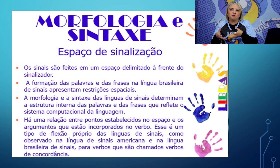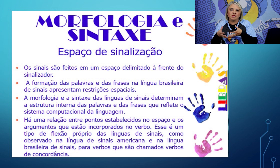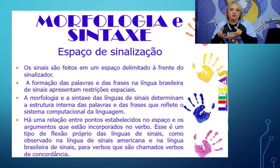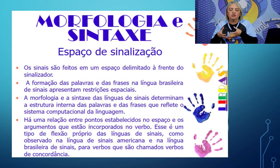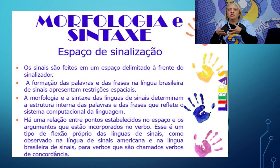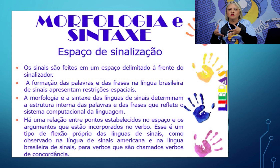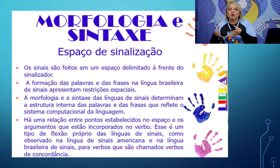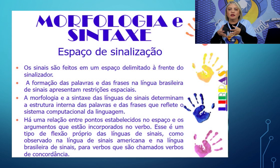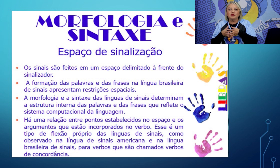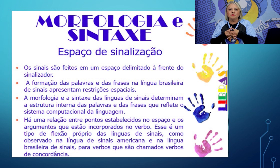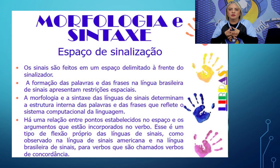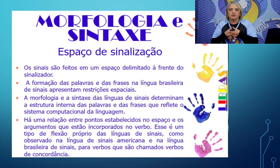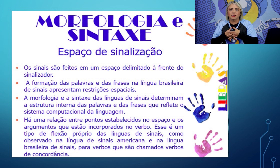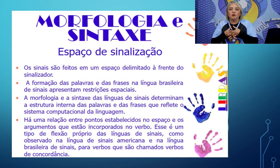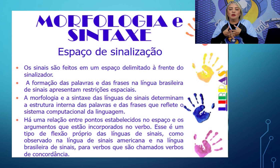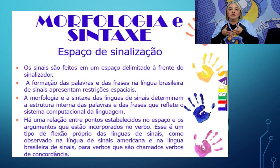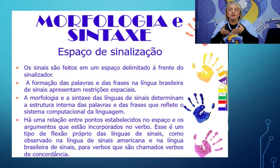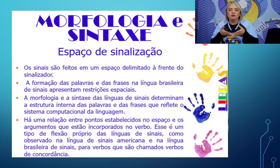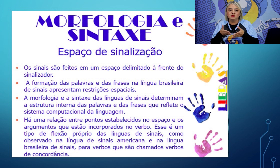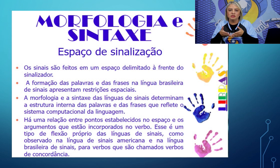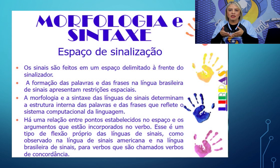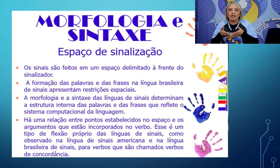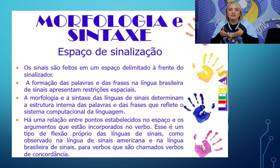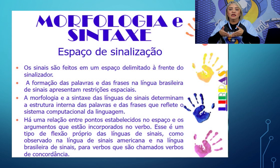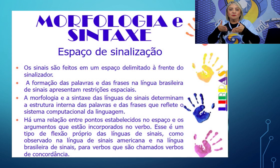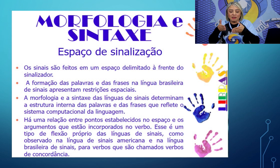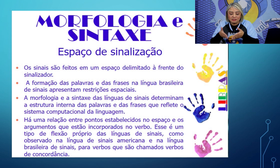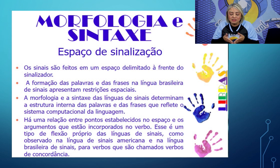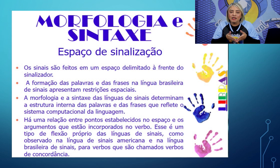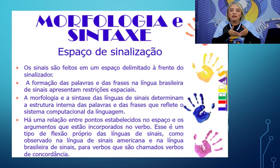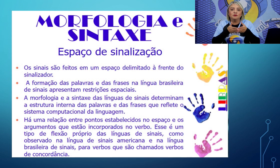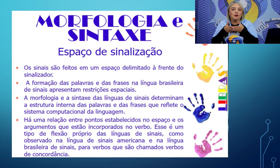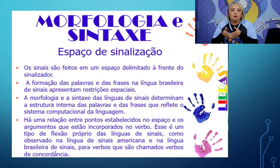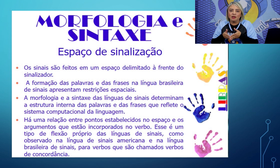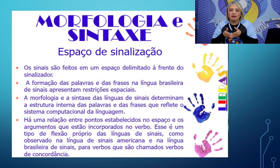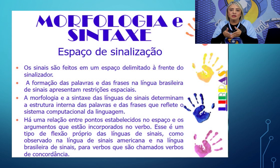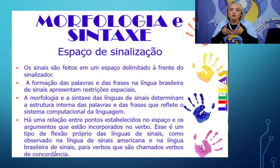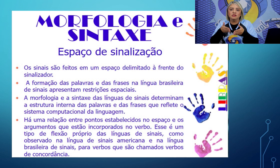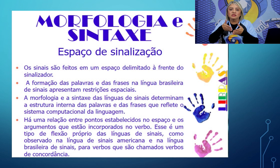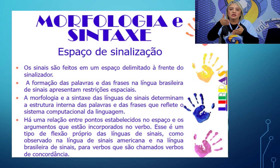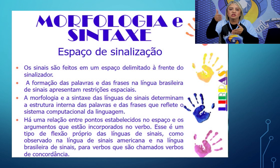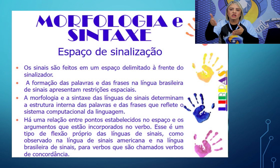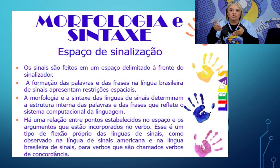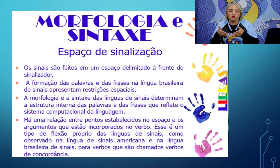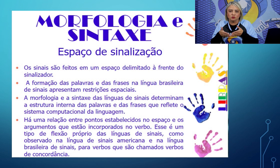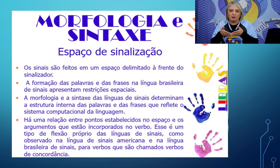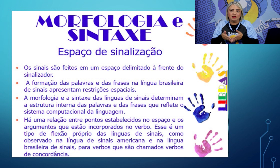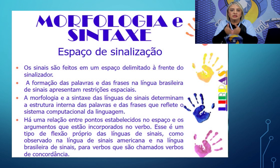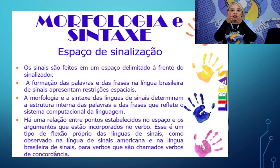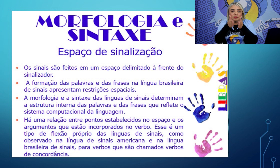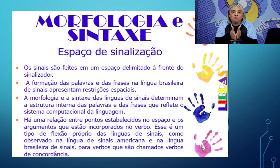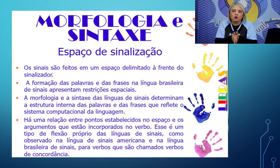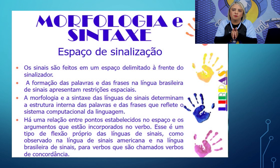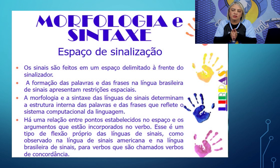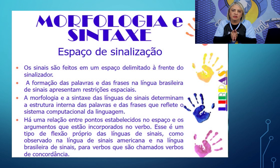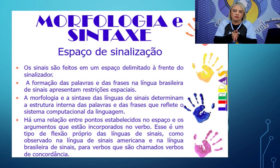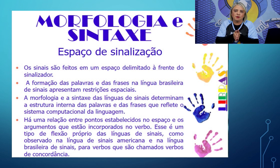principalmente Libras, que é uma língua de sinais, mas que ela não é uma língua estrangeira de outro país, é aqui própria desse